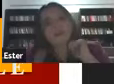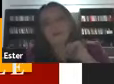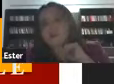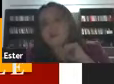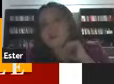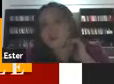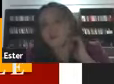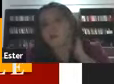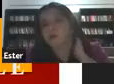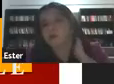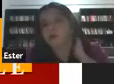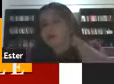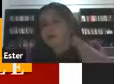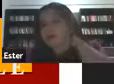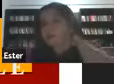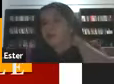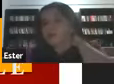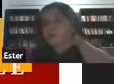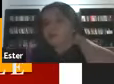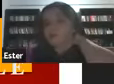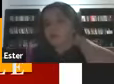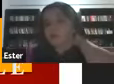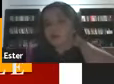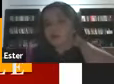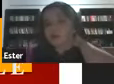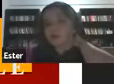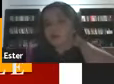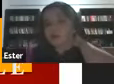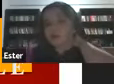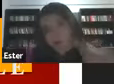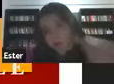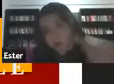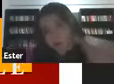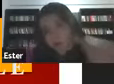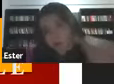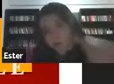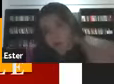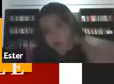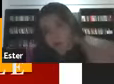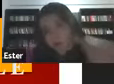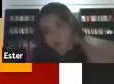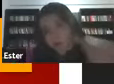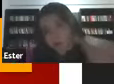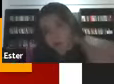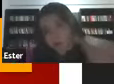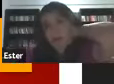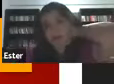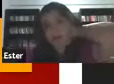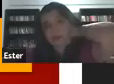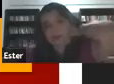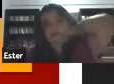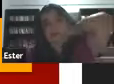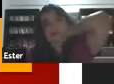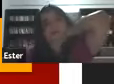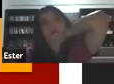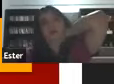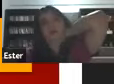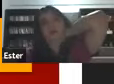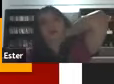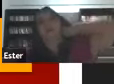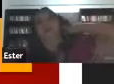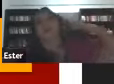não são orientadas para a produção do cuidado no sofrimento psíquico. Pode passar. Acho que a gente aprofunda o debate desses pontos